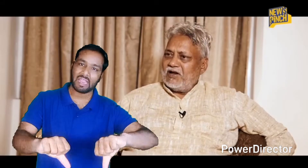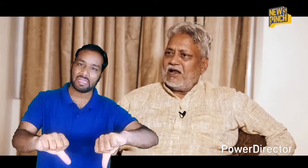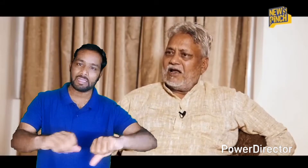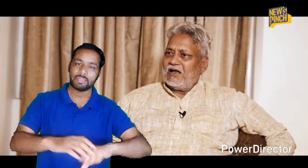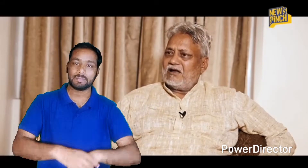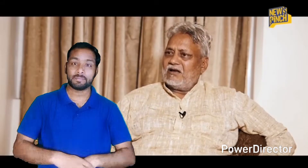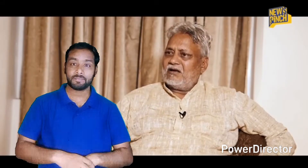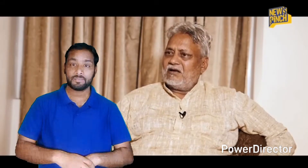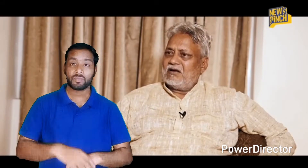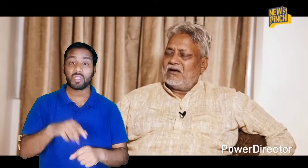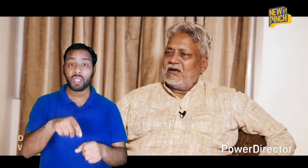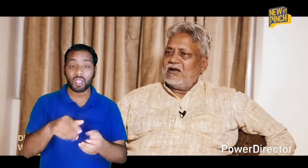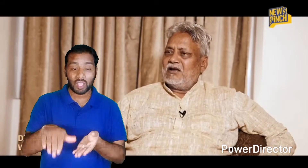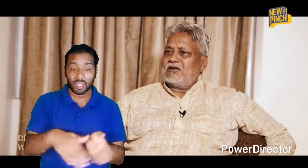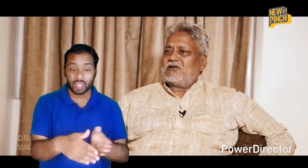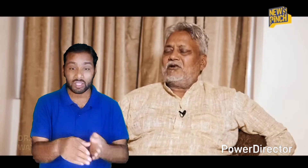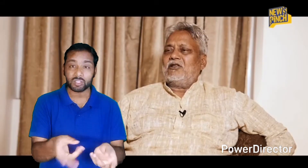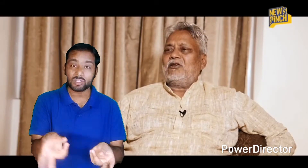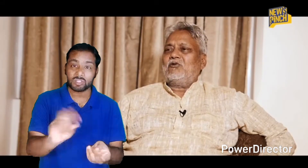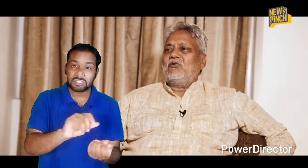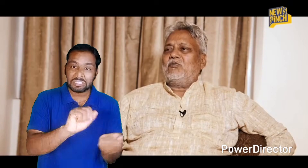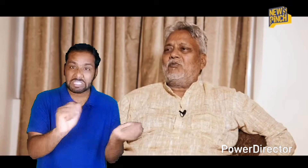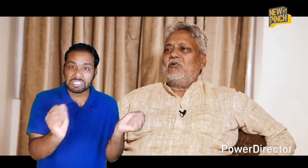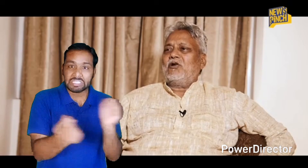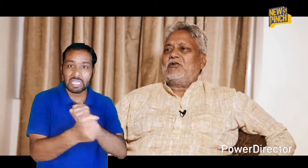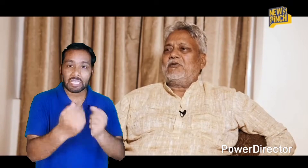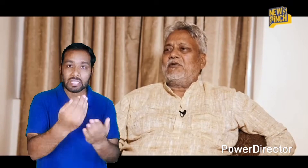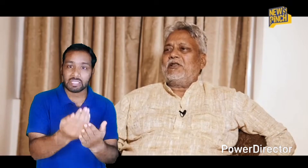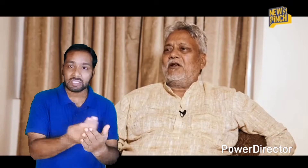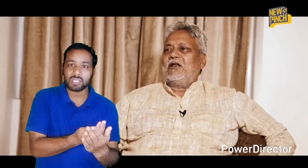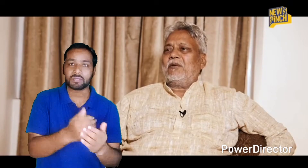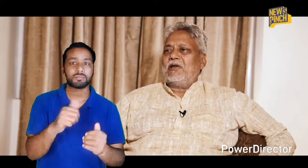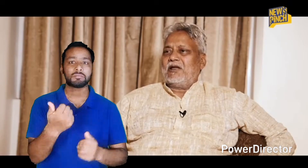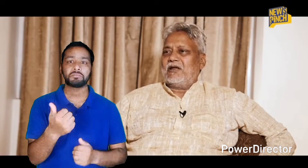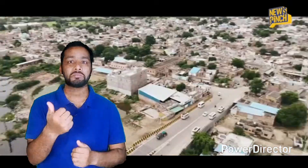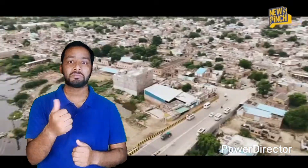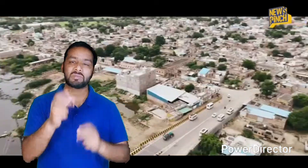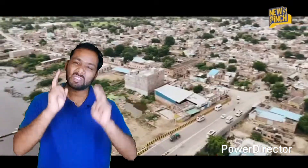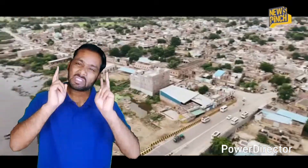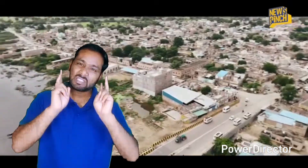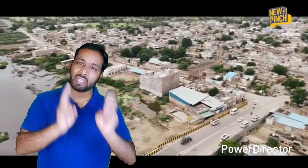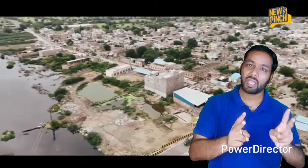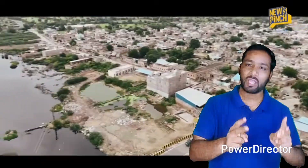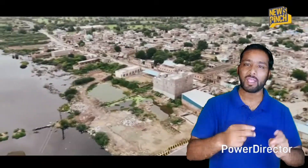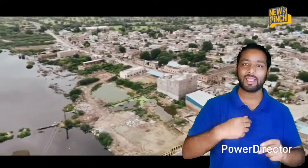कंप्लीटली फेल हैं इस नदी को पुनर्जीवित करने में।